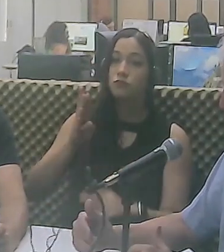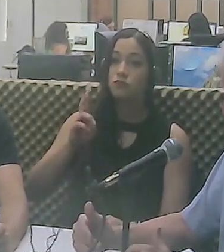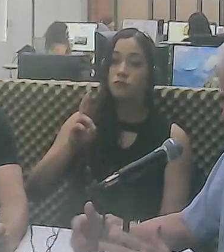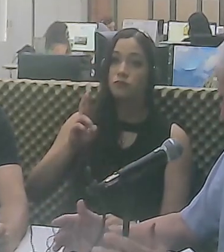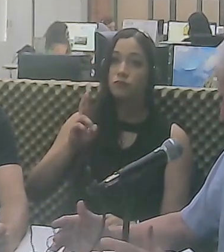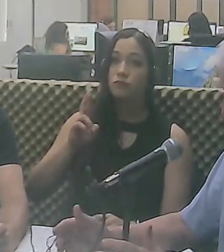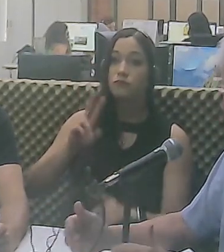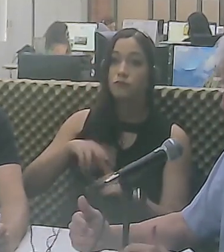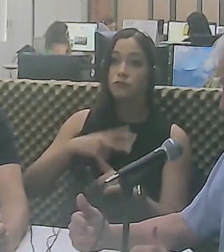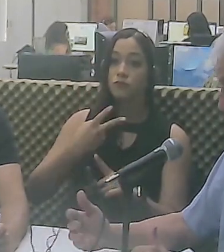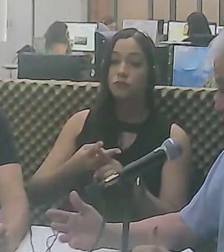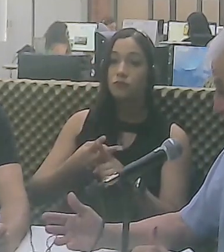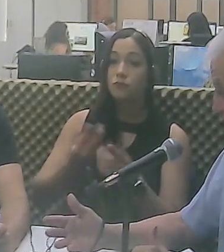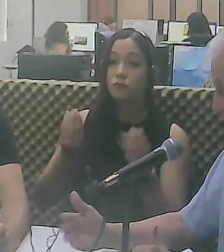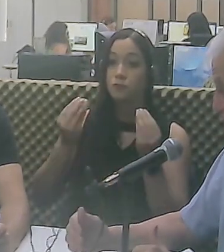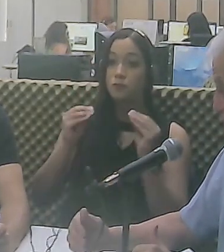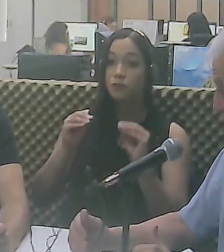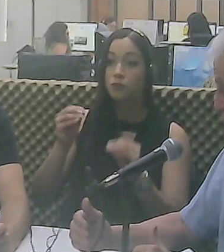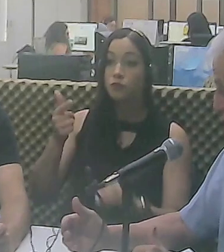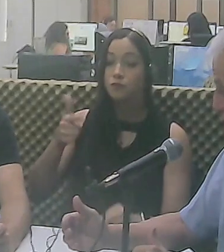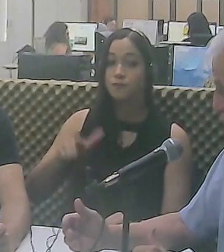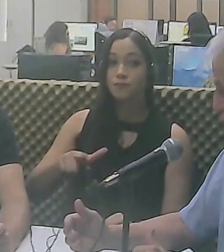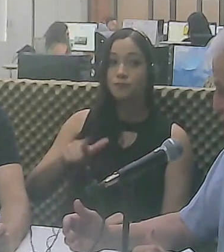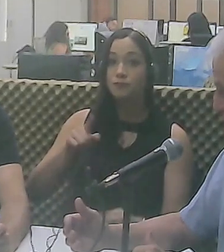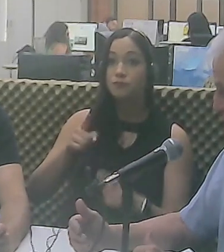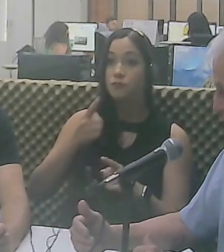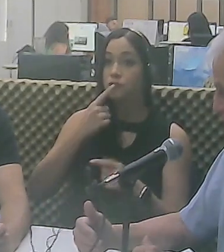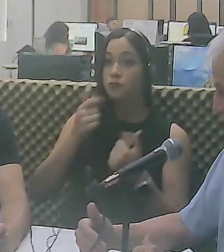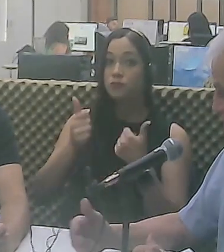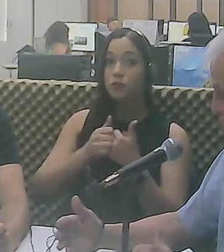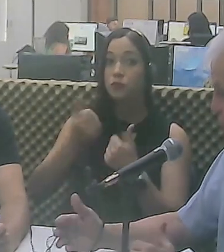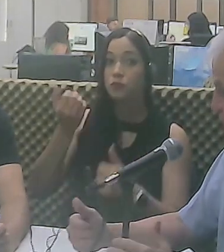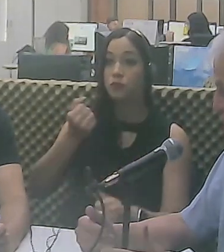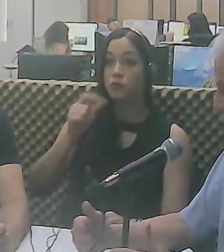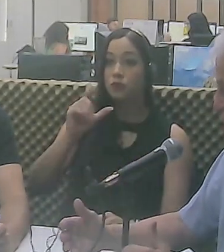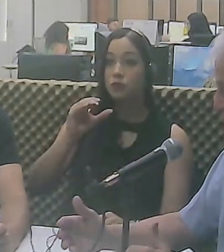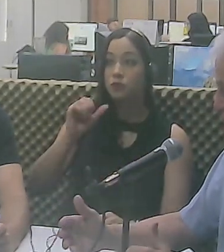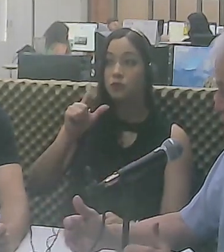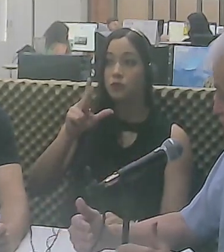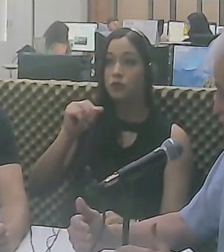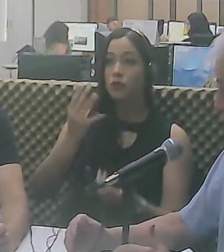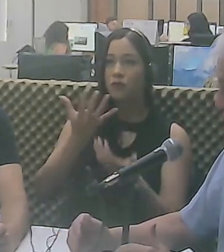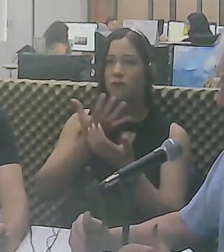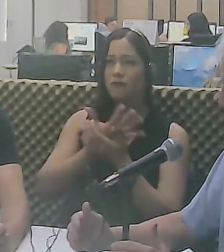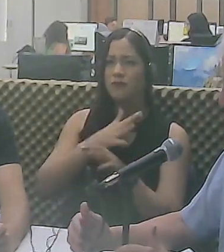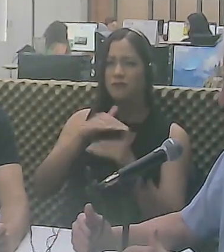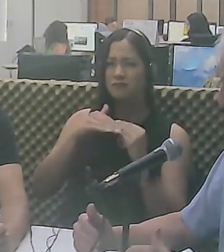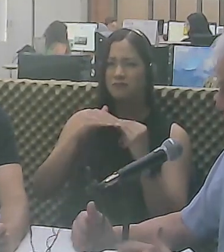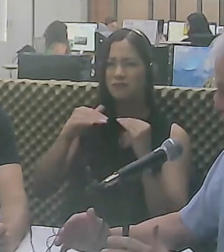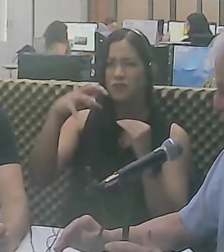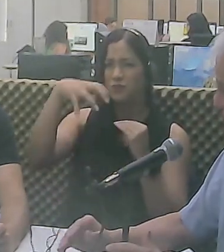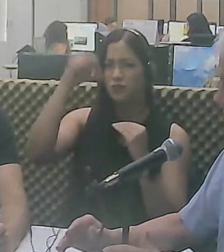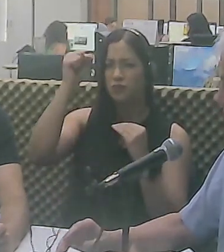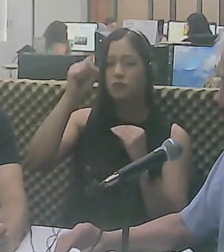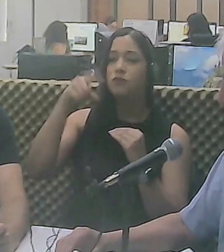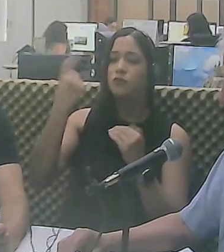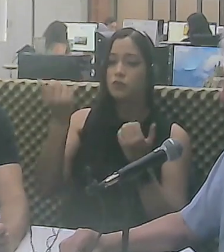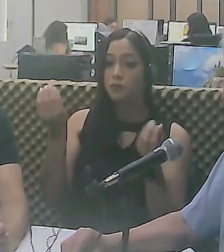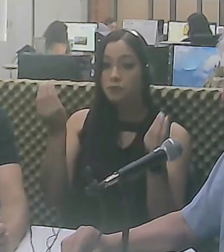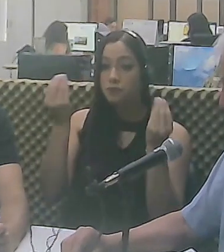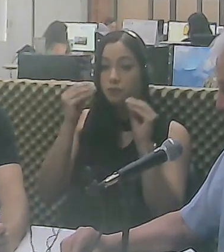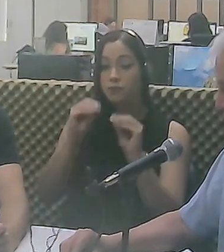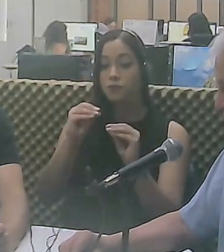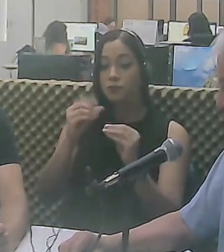ser recompor inclusive até ali próximo à calor também existe um vazio ali escuro a noite que nós vamos sanar agora